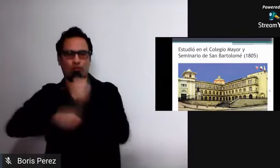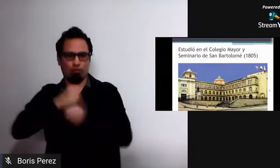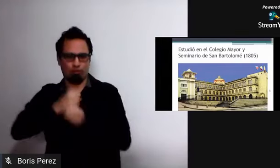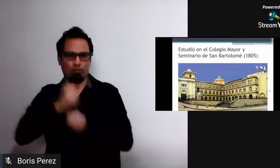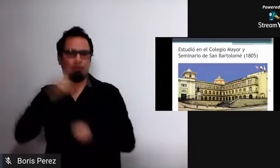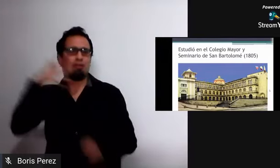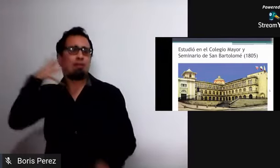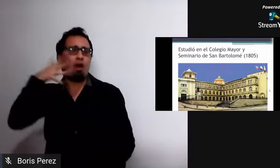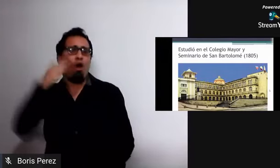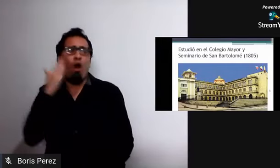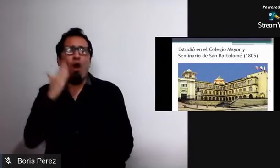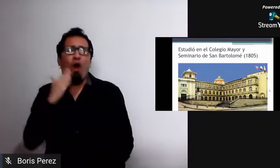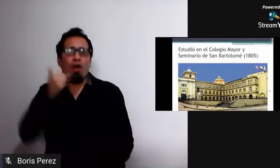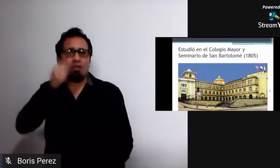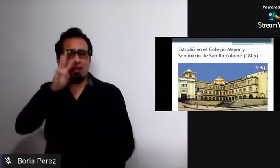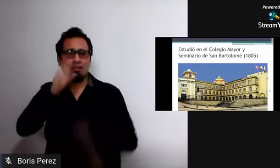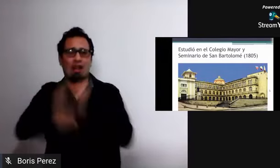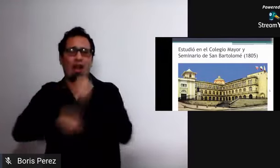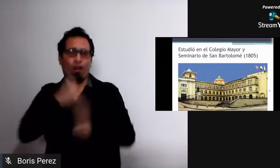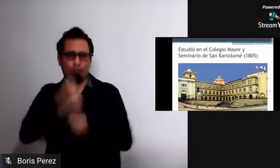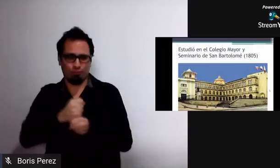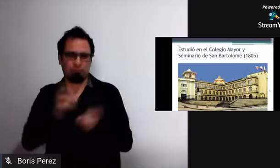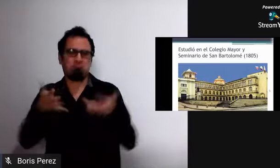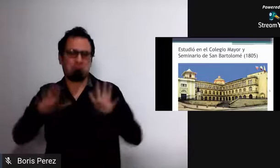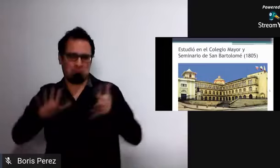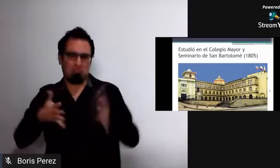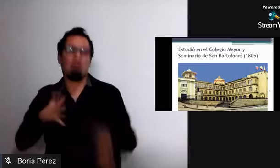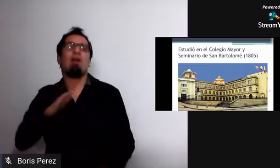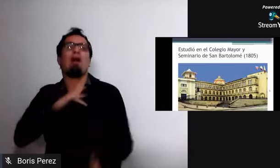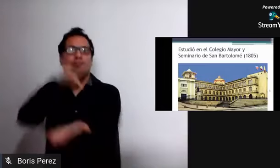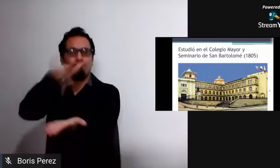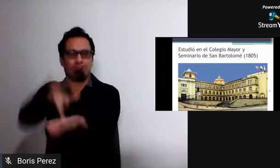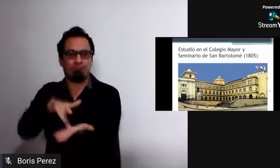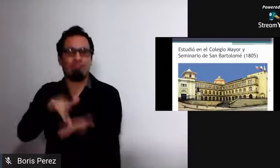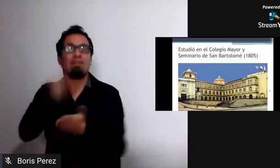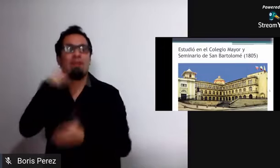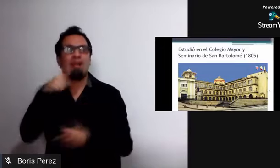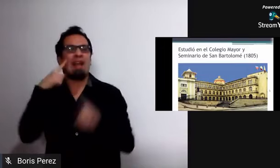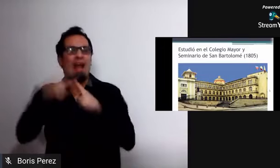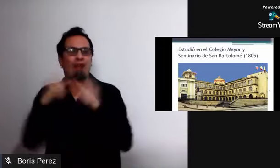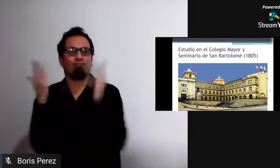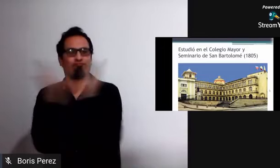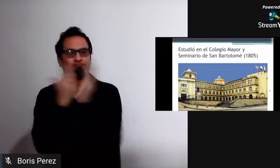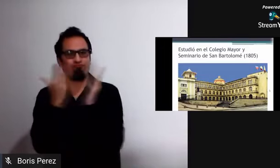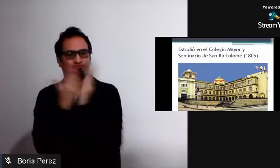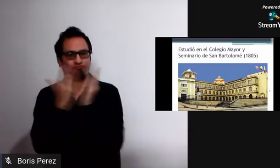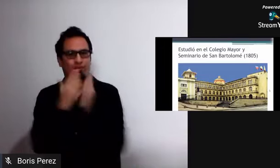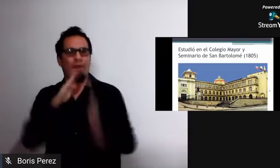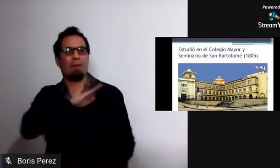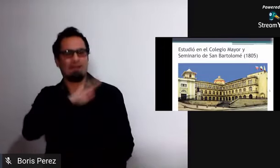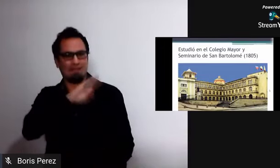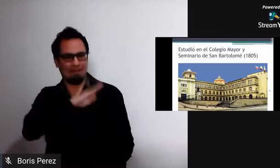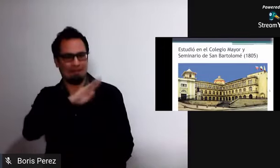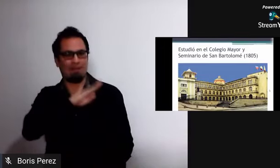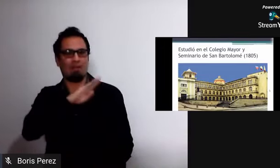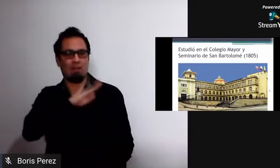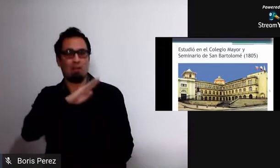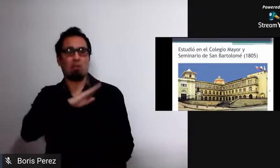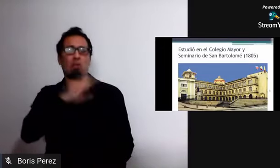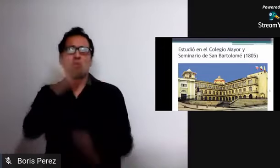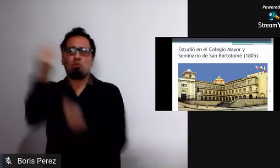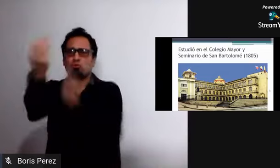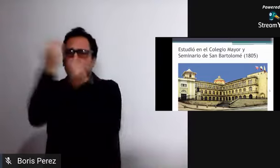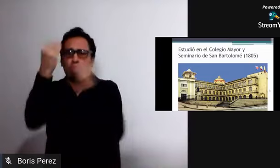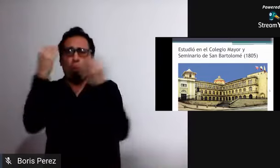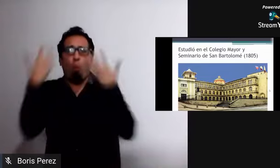1805, más o menos cuando él tenía alrededor de 13 años. Él se vino acá a la ciudad de Bogotá para hacer